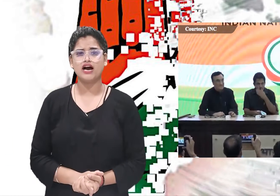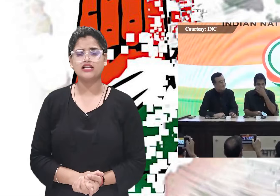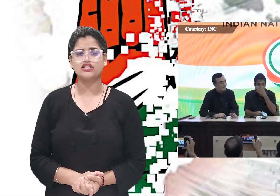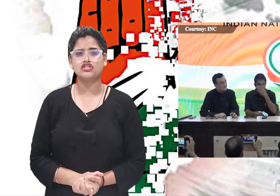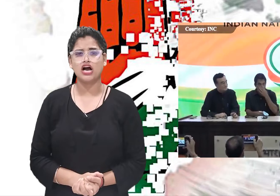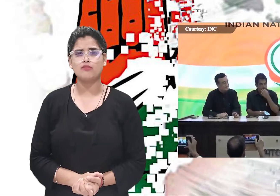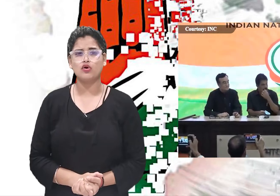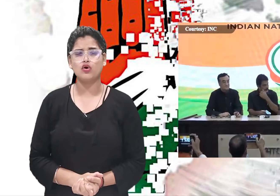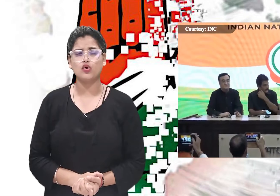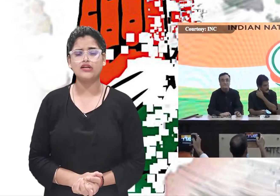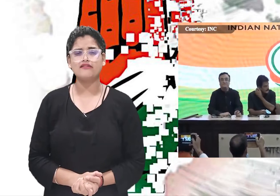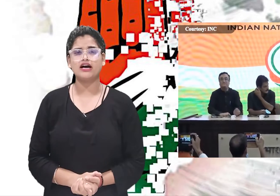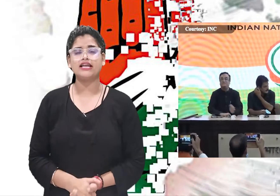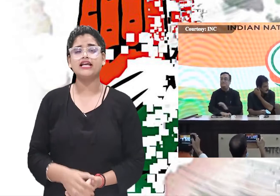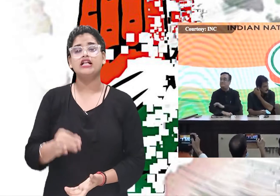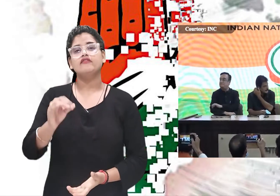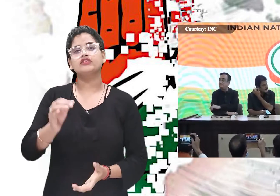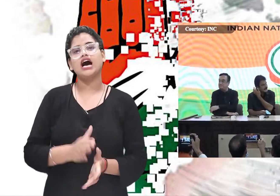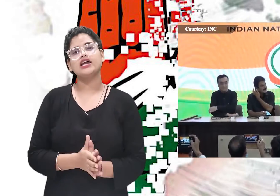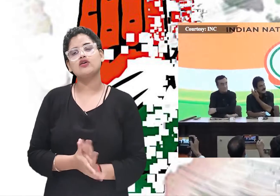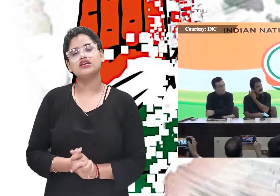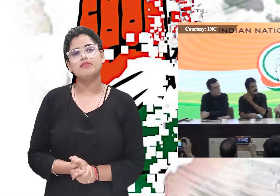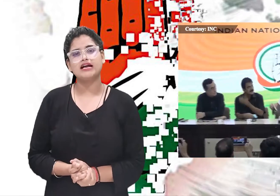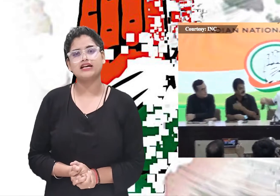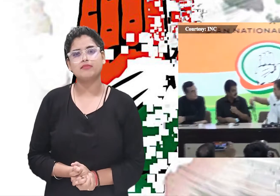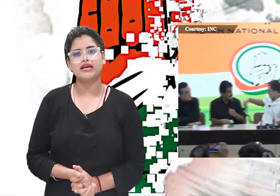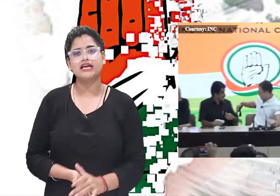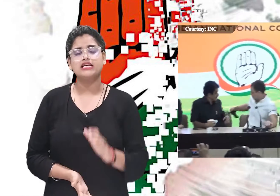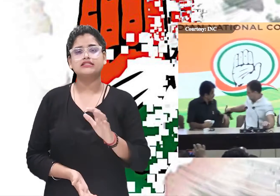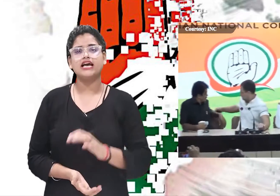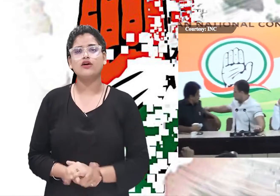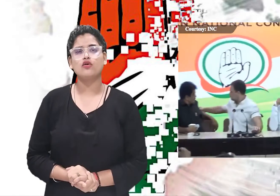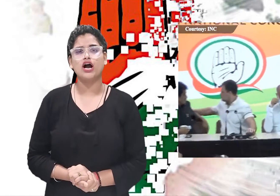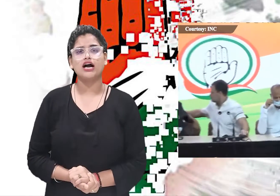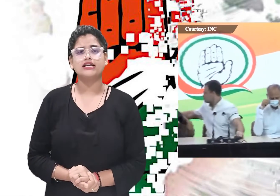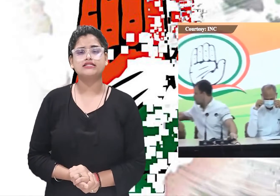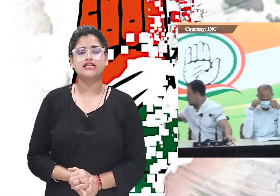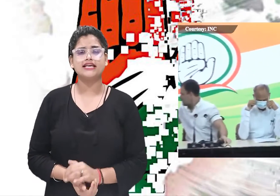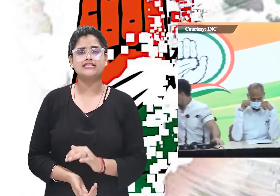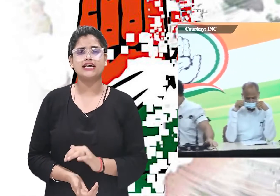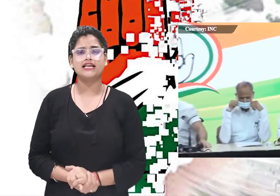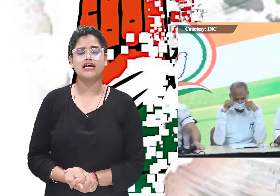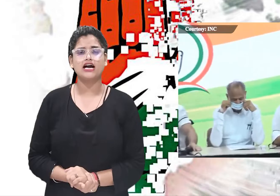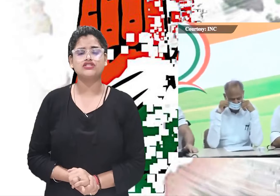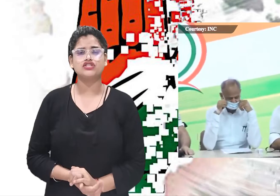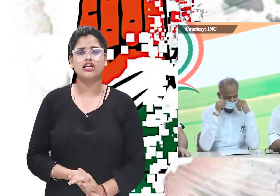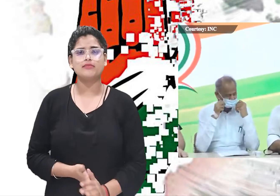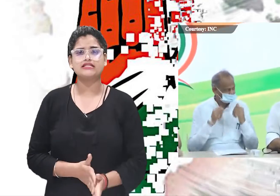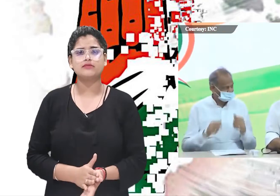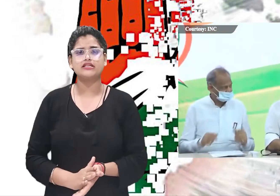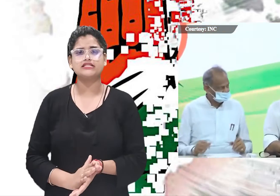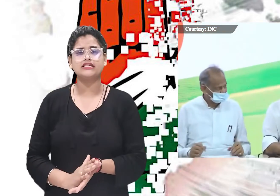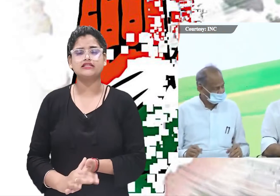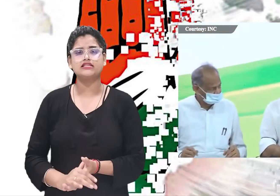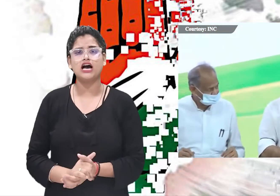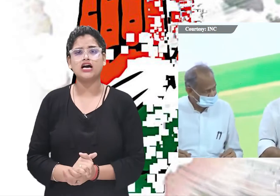रविवार की शाम को होने वाले विधायकों की बैठक में तय होगा इस नए चेहरे का जितना बेस से इंतजार